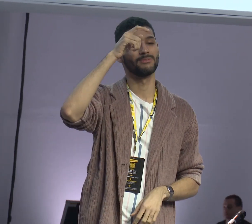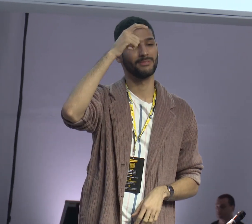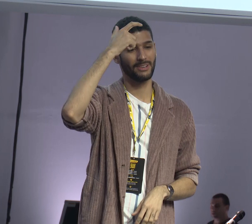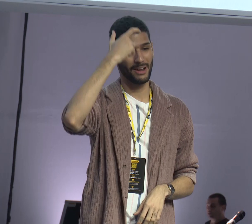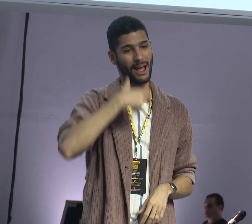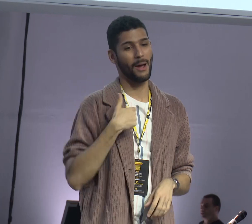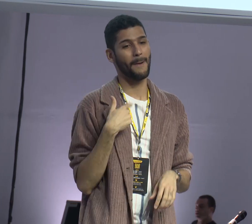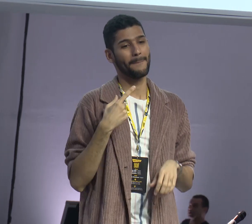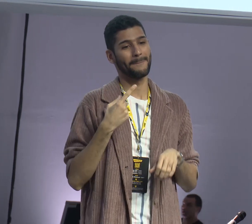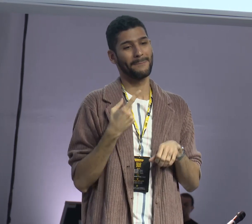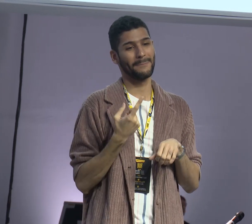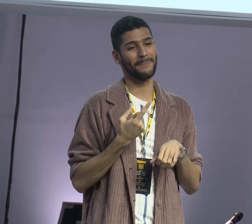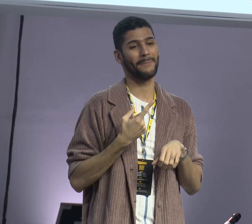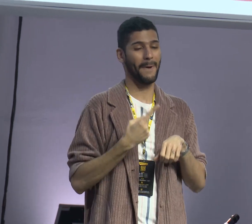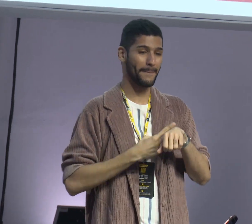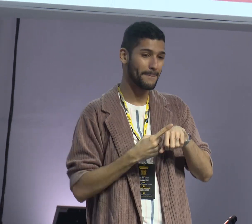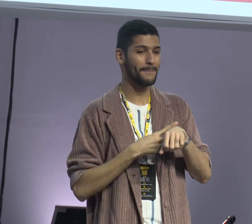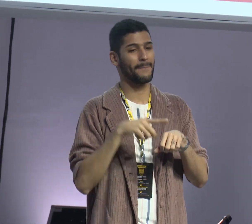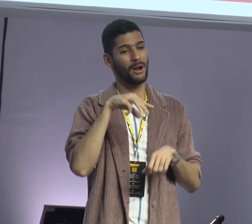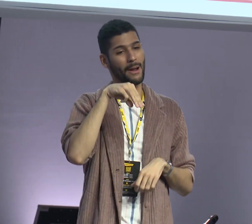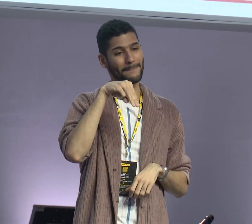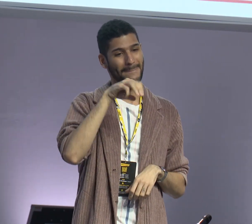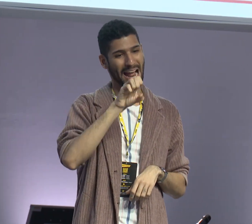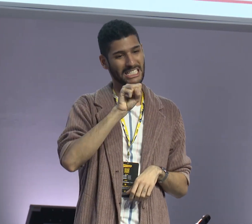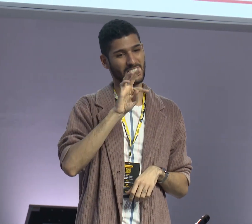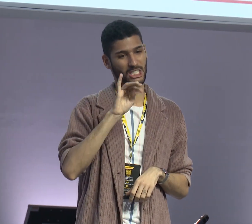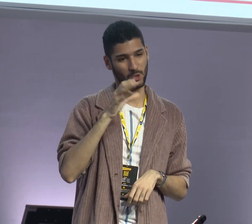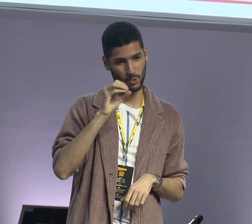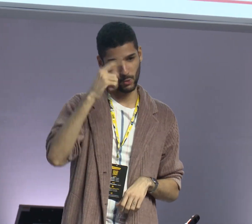no 1 90 metros de altura